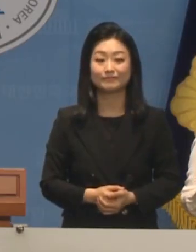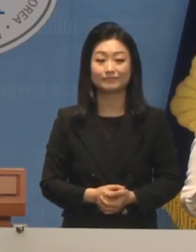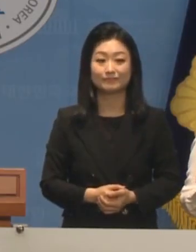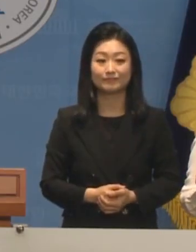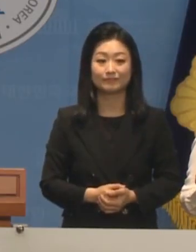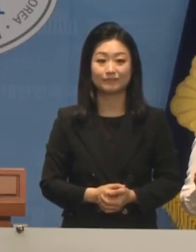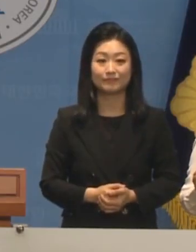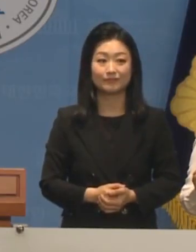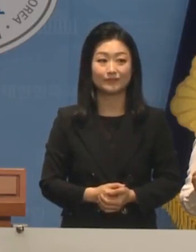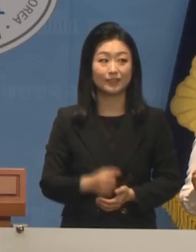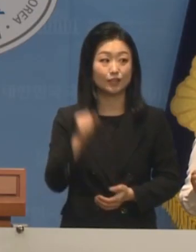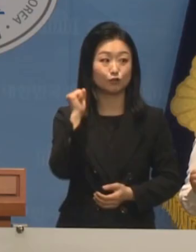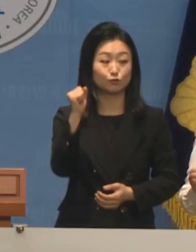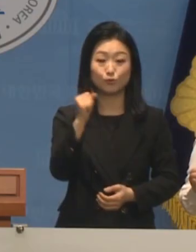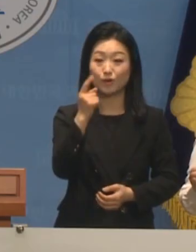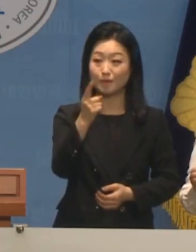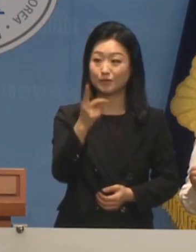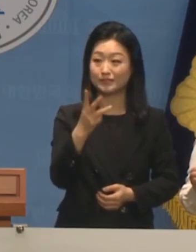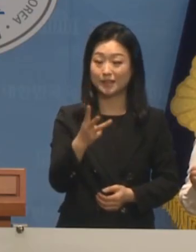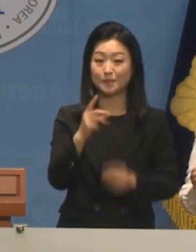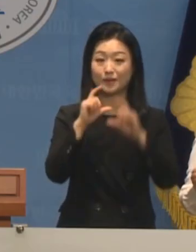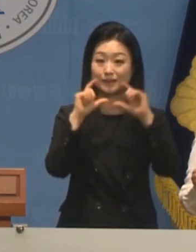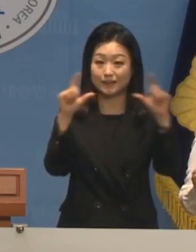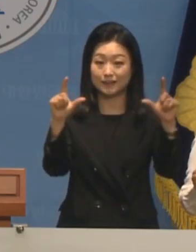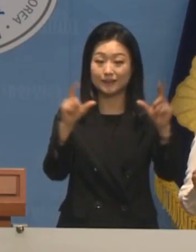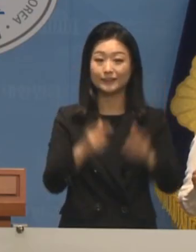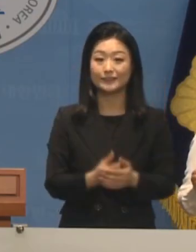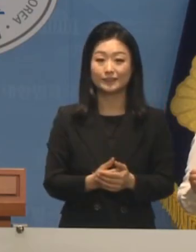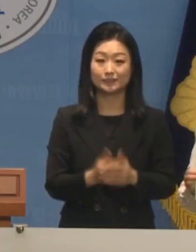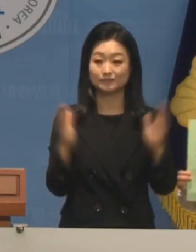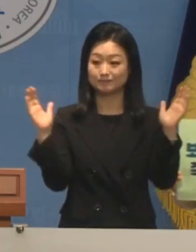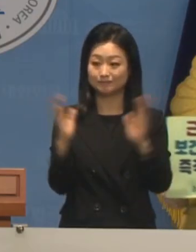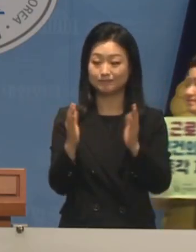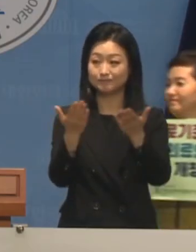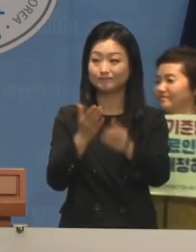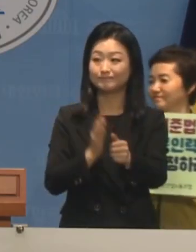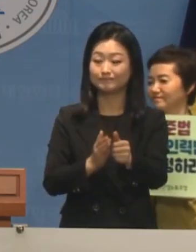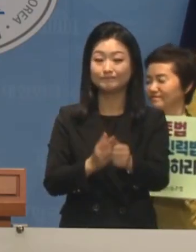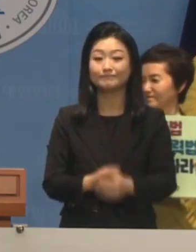호세 번 치면서 기 마무리합니다가 조금만